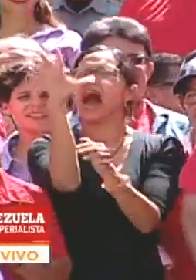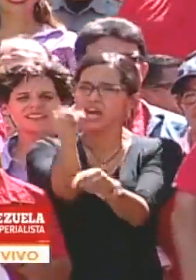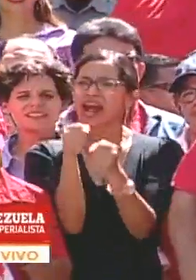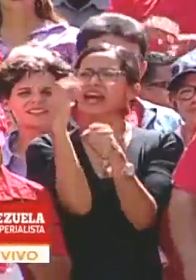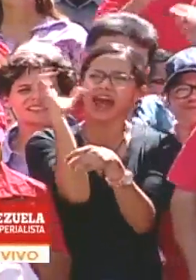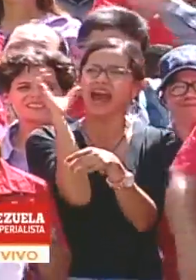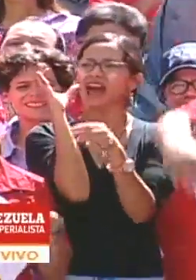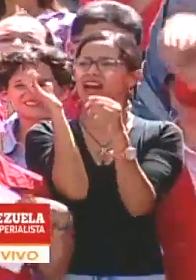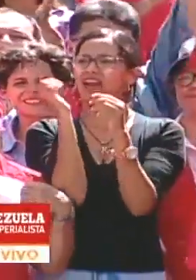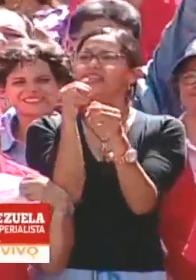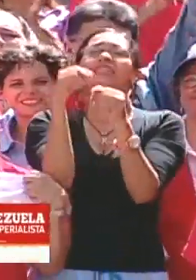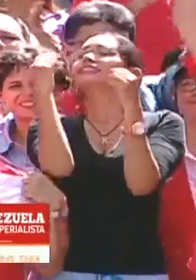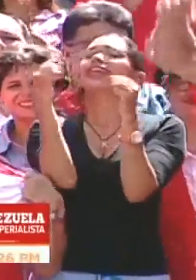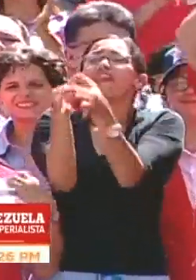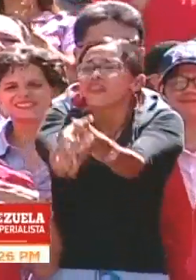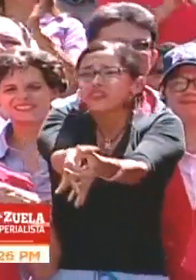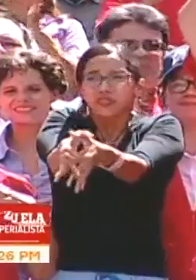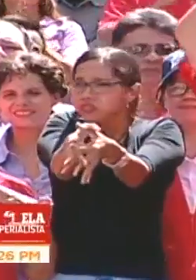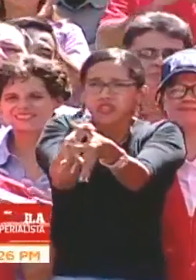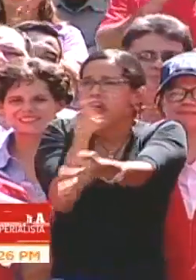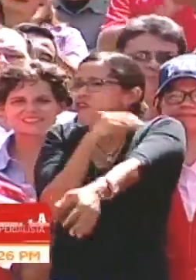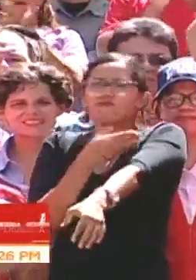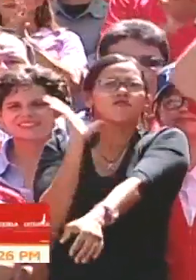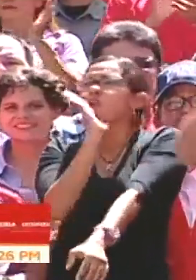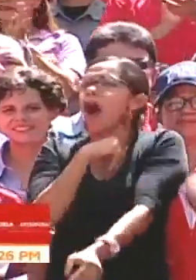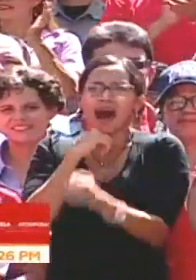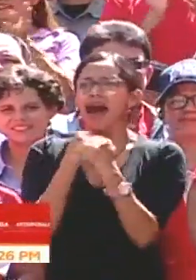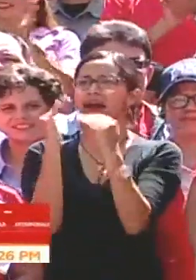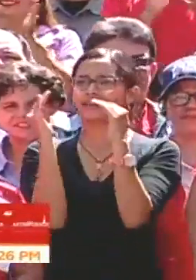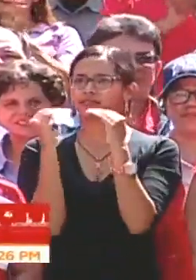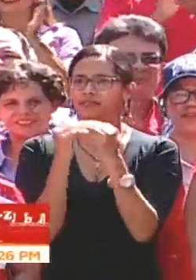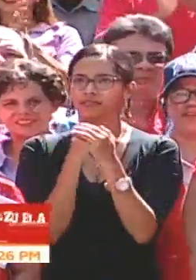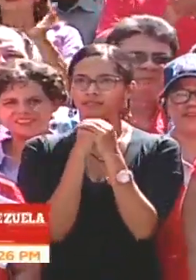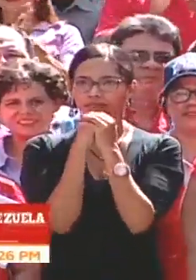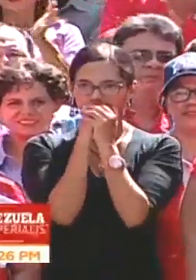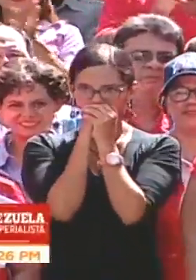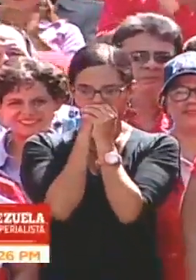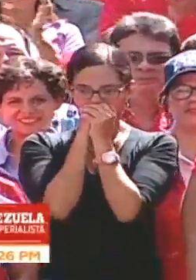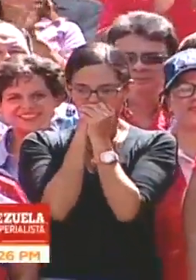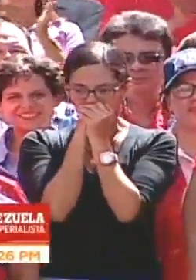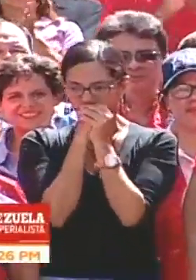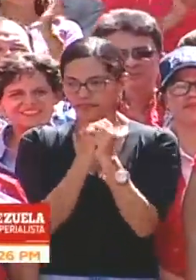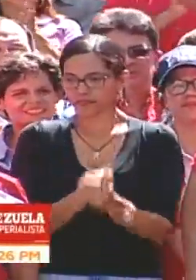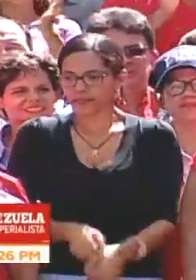tomar Caracas si no tienen fuerza para tomar el este siquiera?